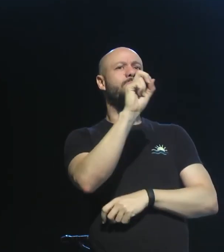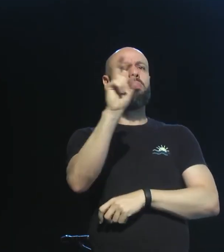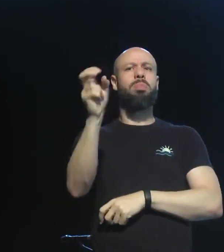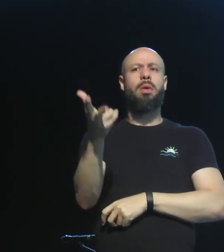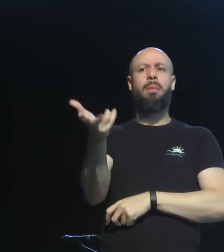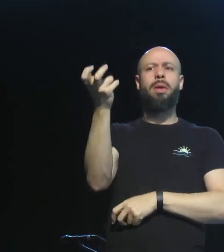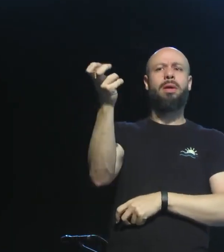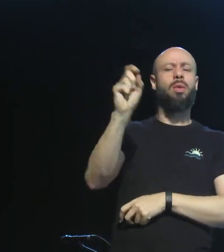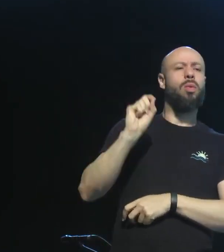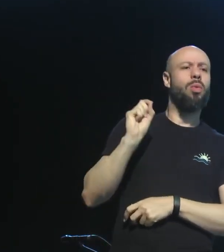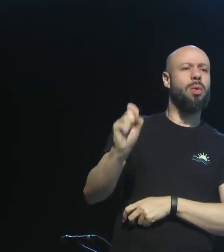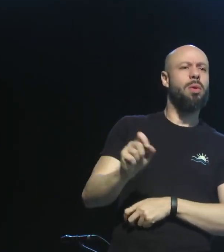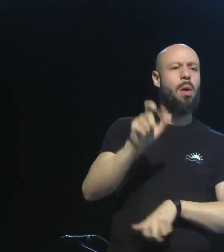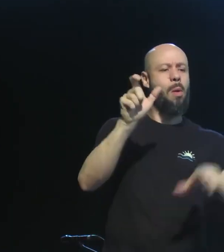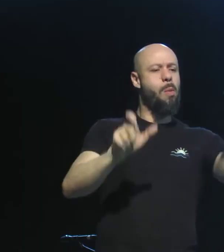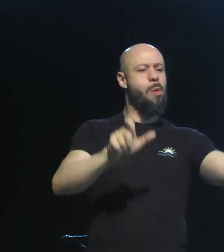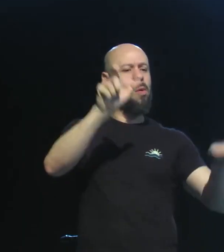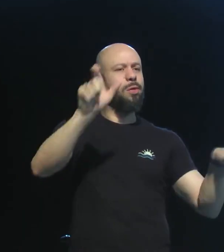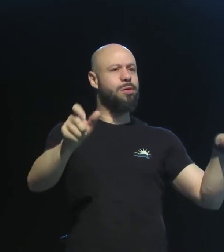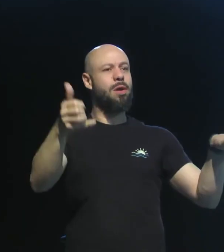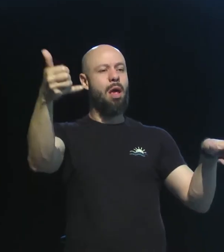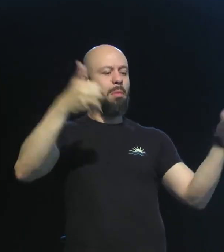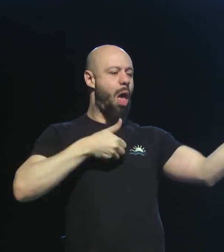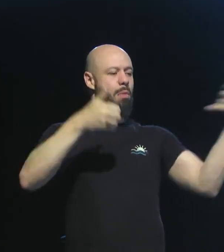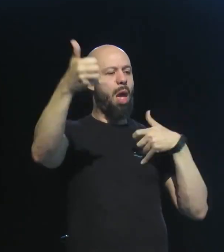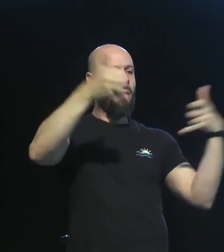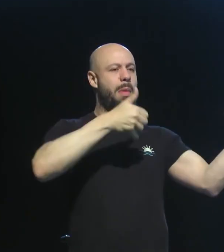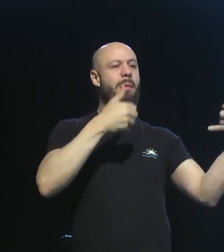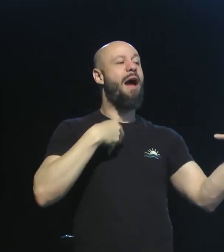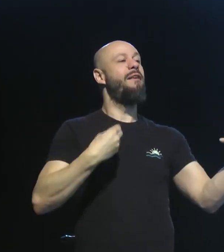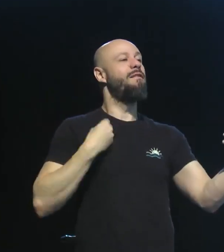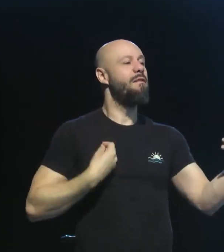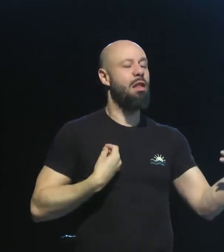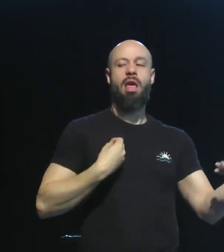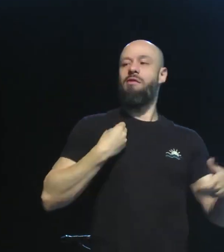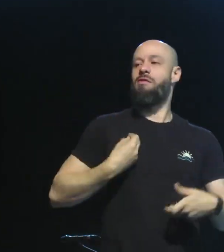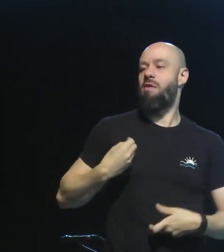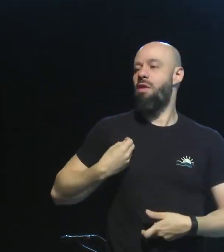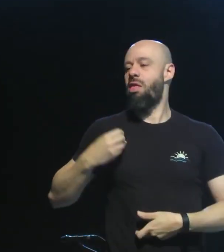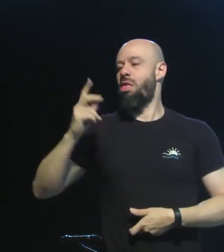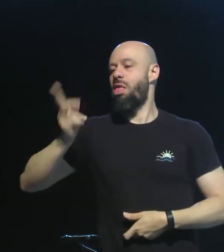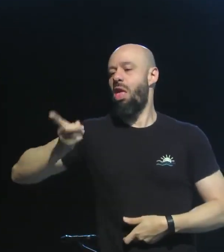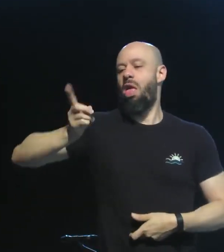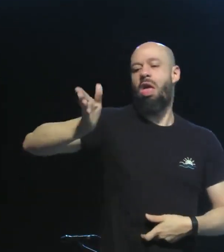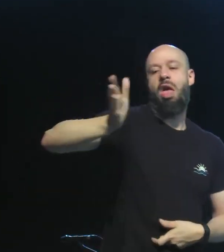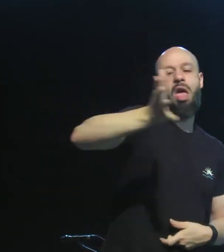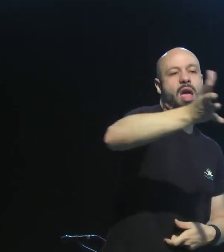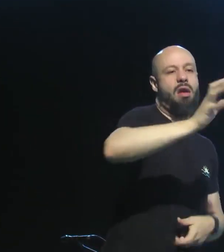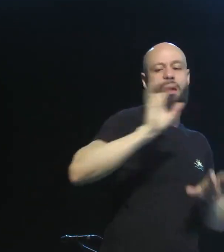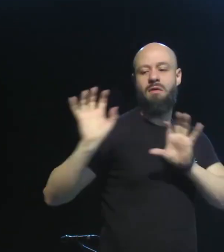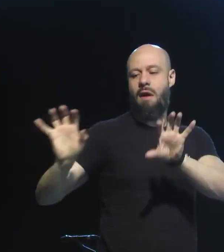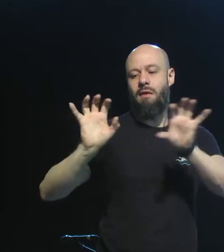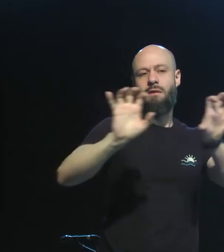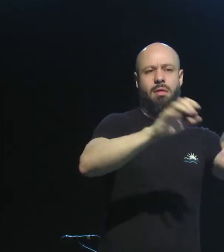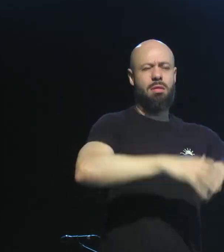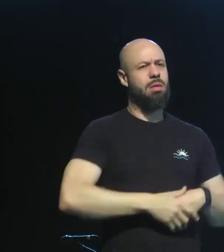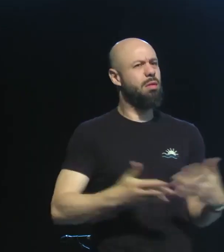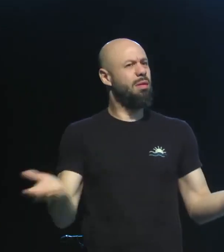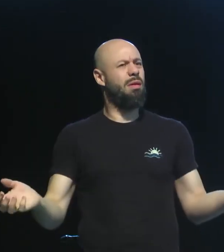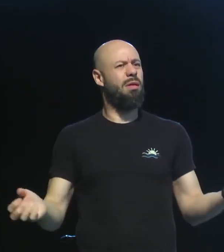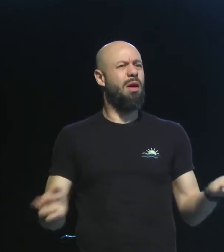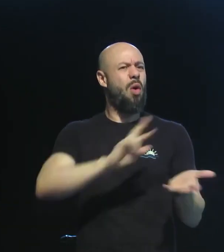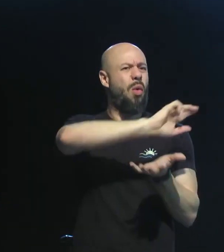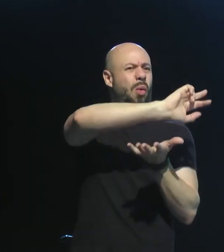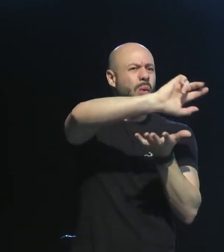alguém lhe dizendo como você deve viver. Hoje você vai perceber que existe tantas